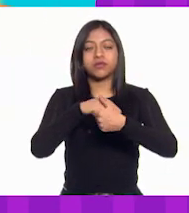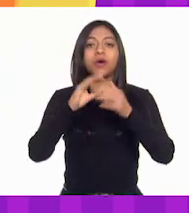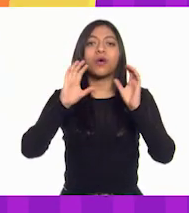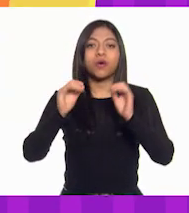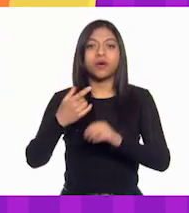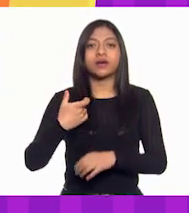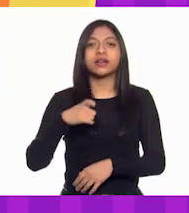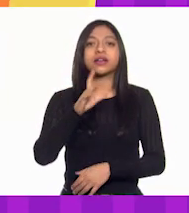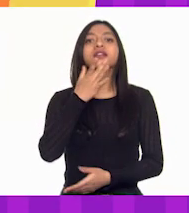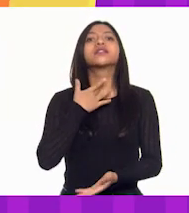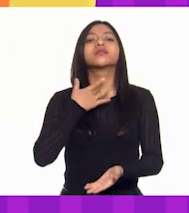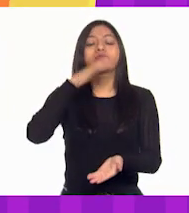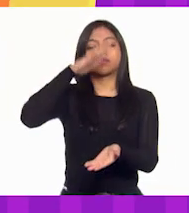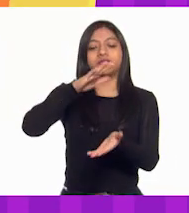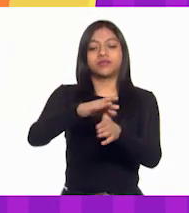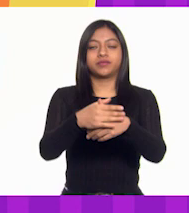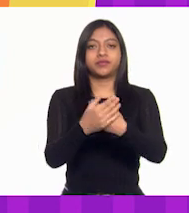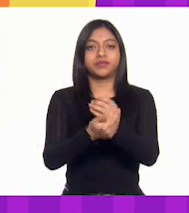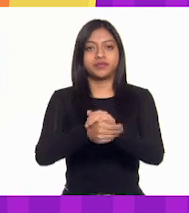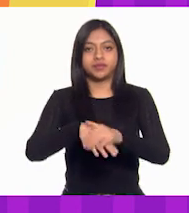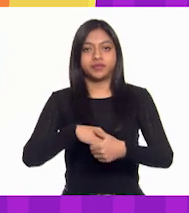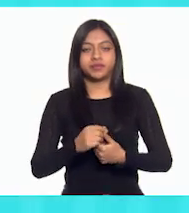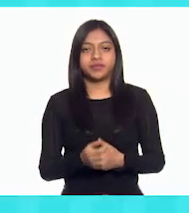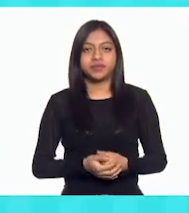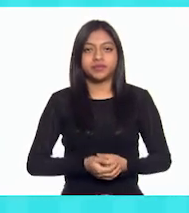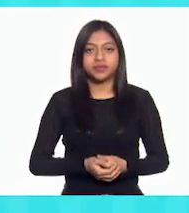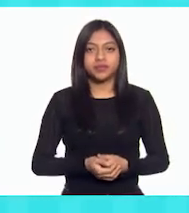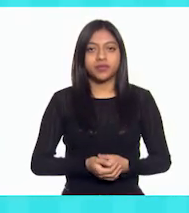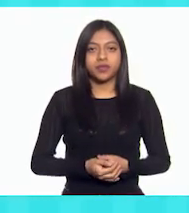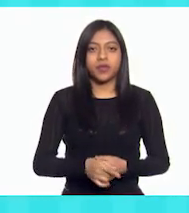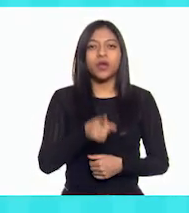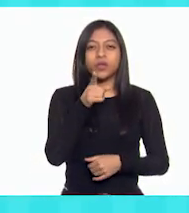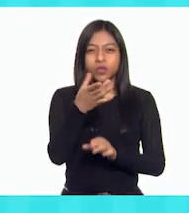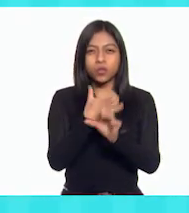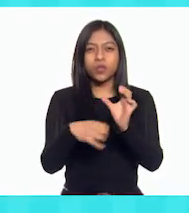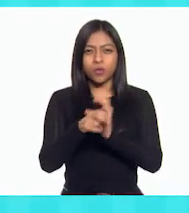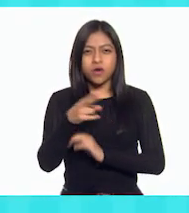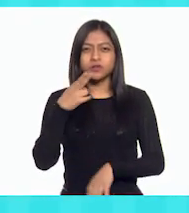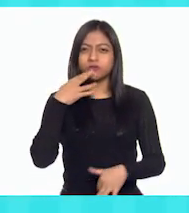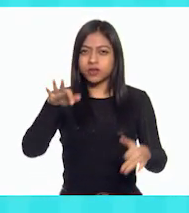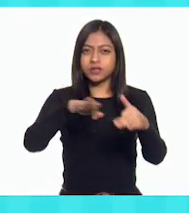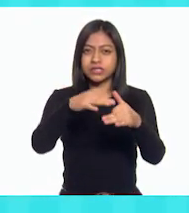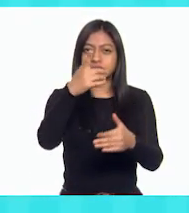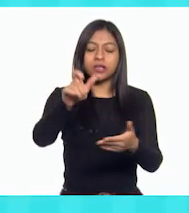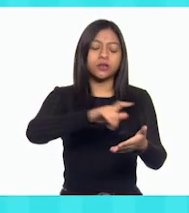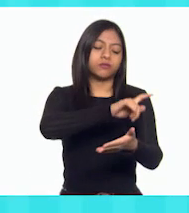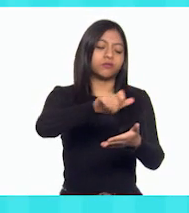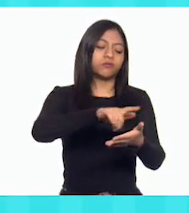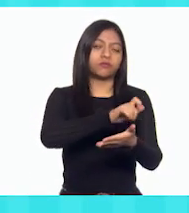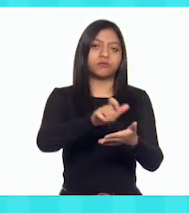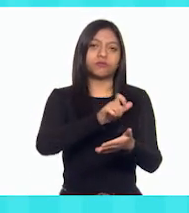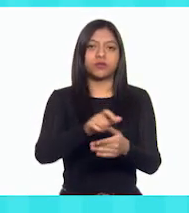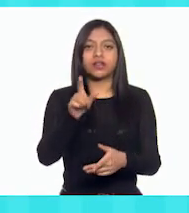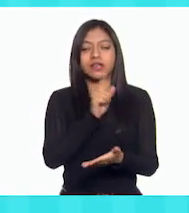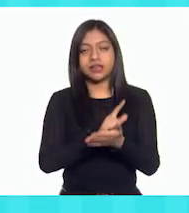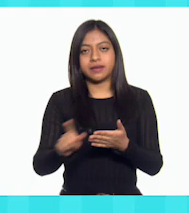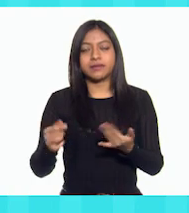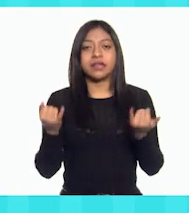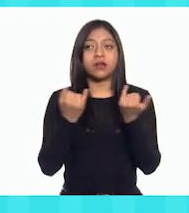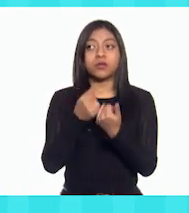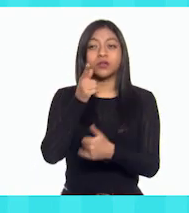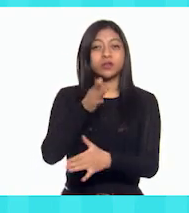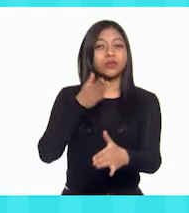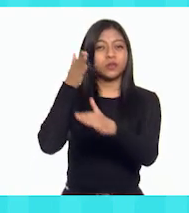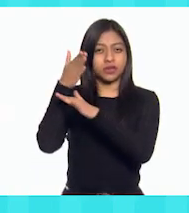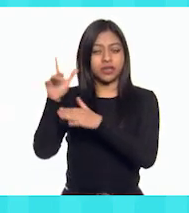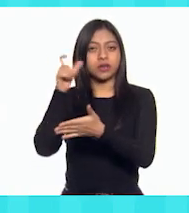aplica desinfectante a base de agua y alcohol. Desinfecta las superficies de los objetos que más utilizas. También